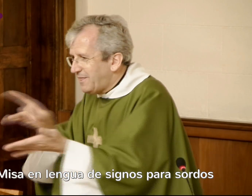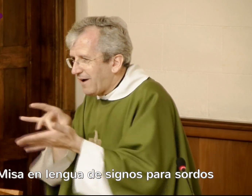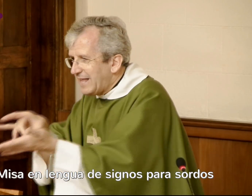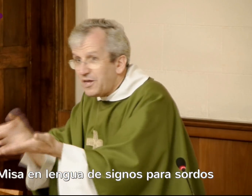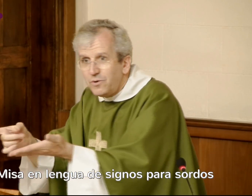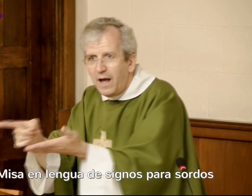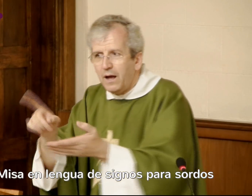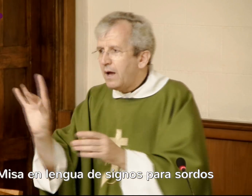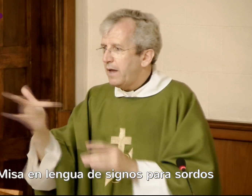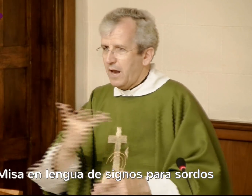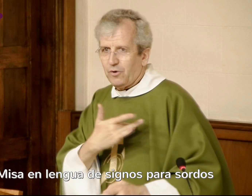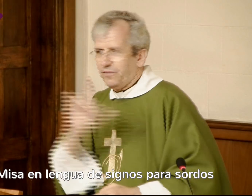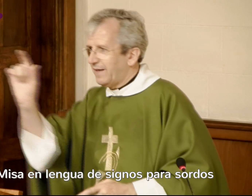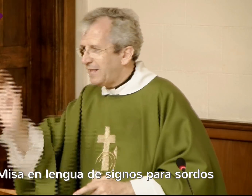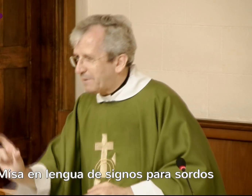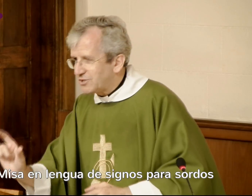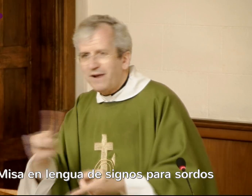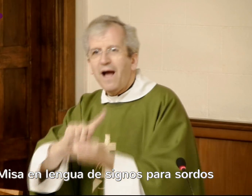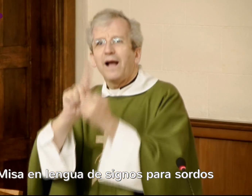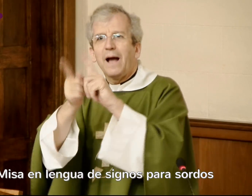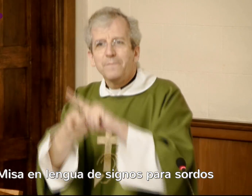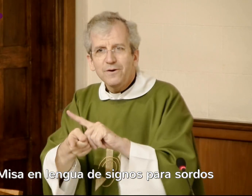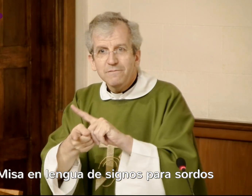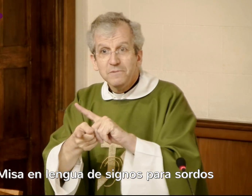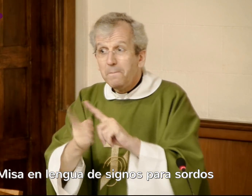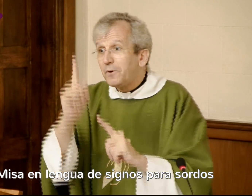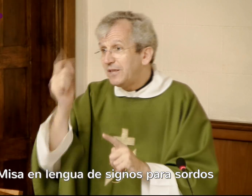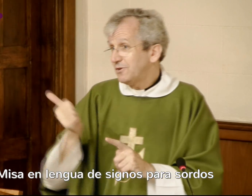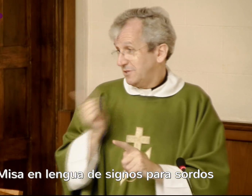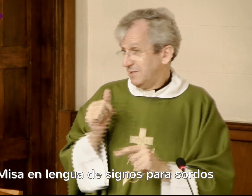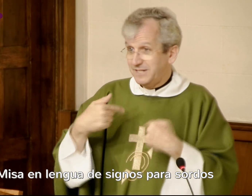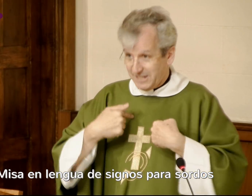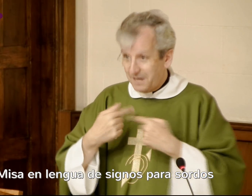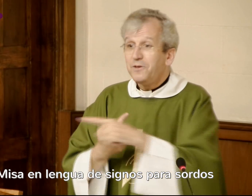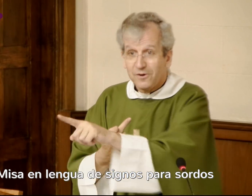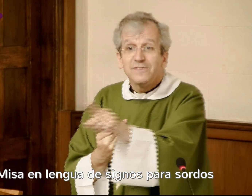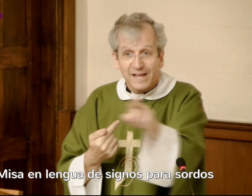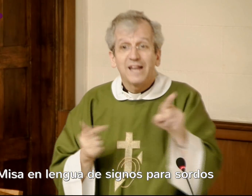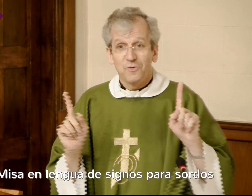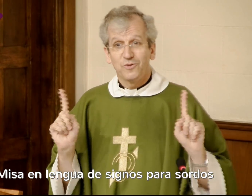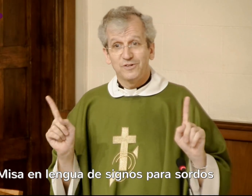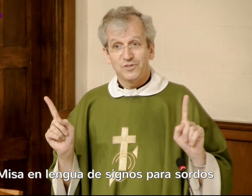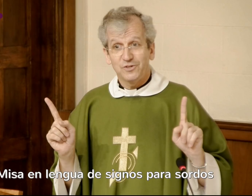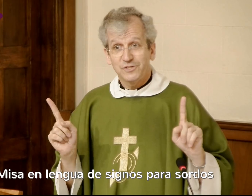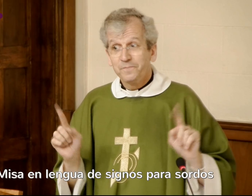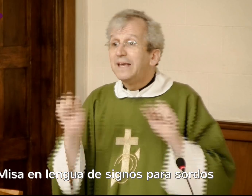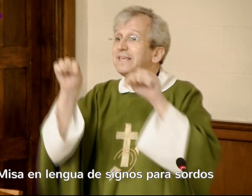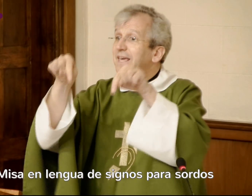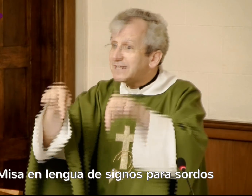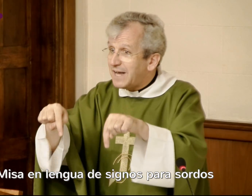servicio, aquella ayuda, el corazón de aquella persona cambió porque Dios se sirvió de cada uno de nosotros. Y ahí